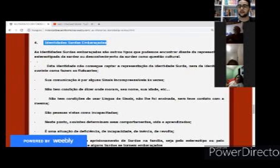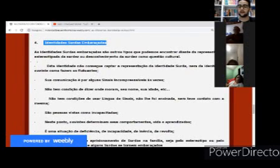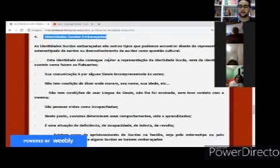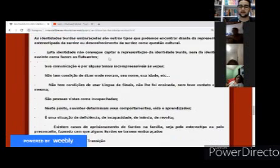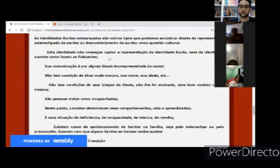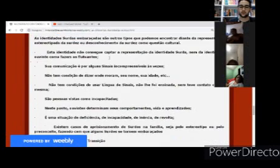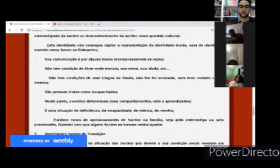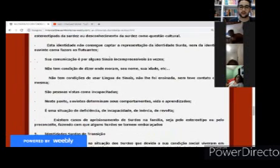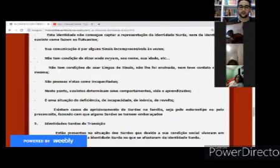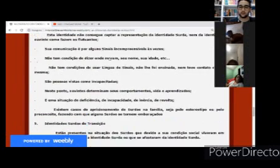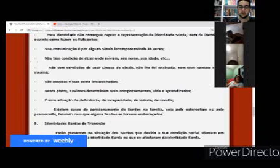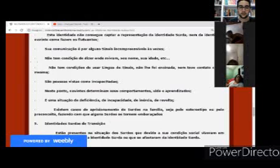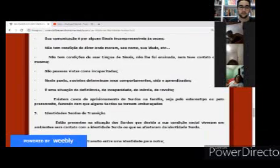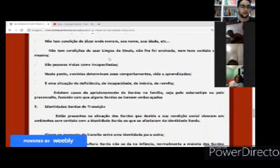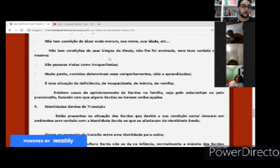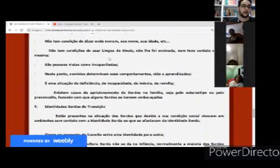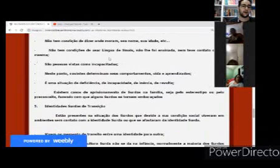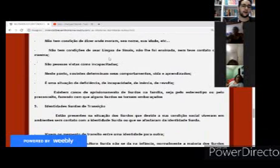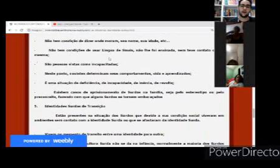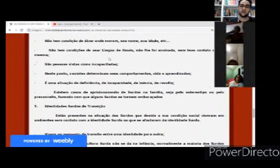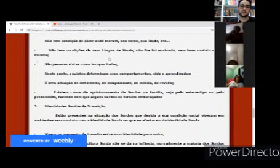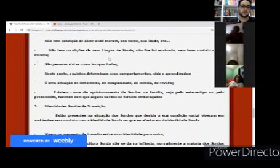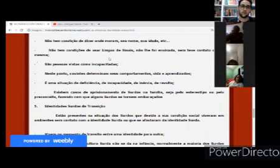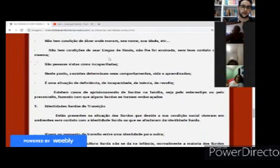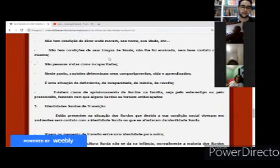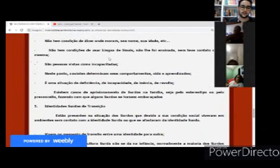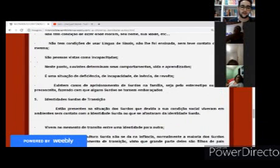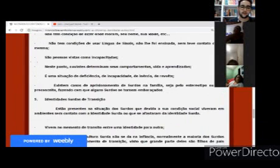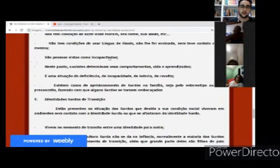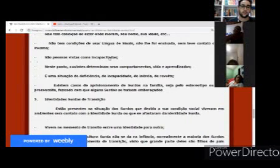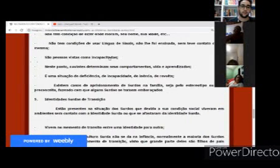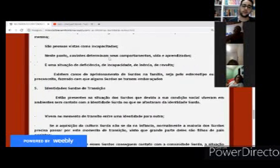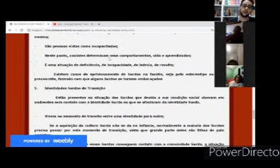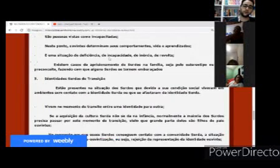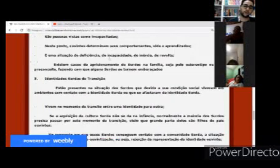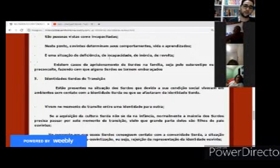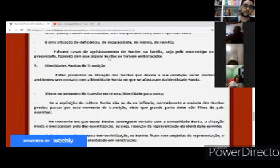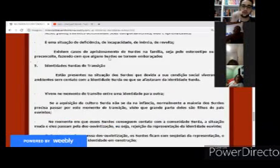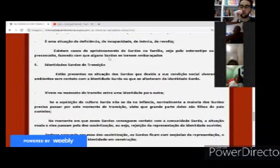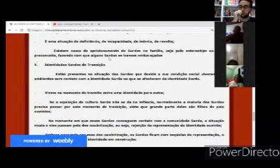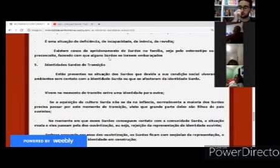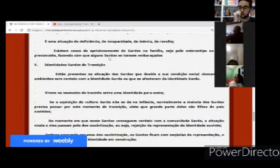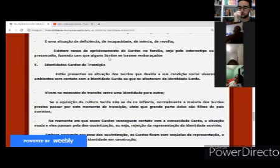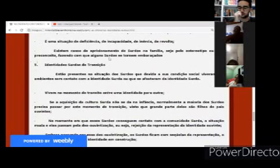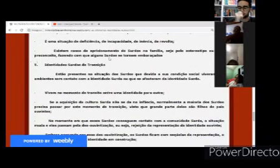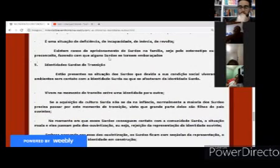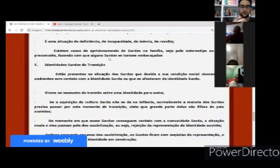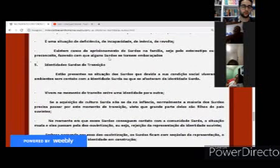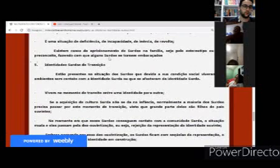sinais através de comunicação mímica, às vezes incompreensíveis, pode ser surdos que possuem outros tipos de síndromes ou